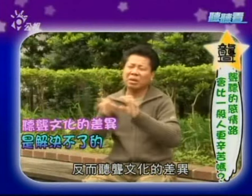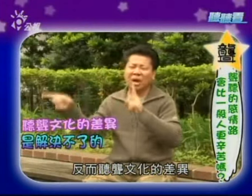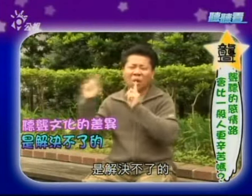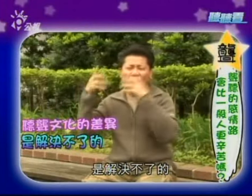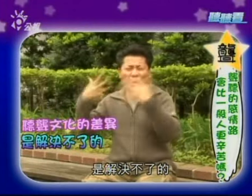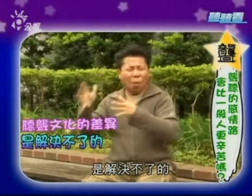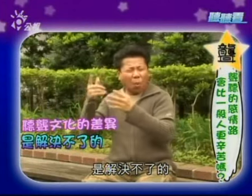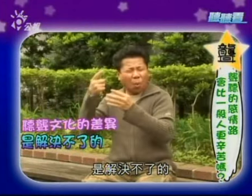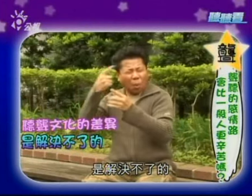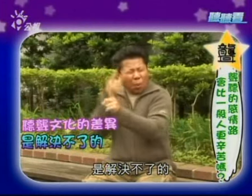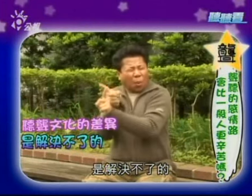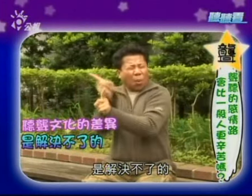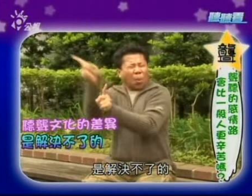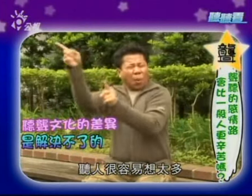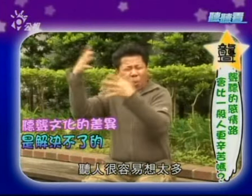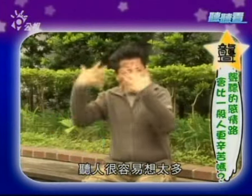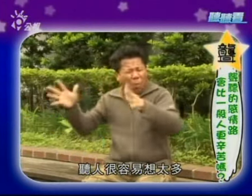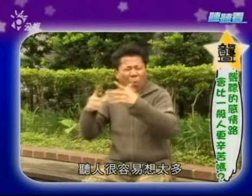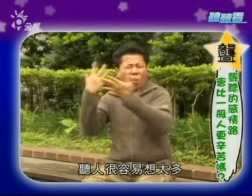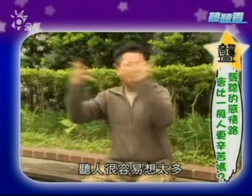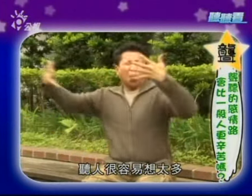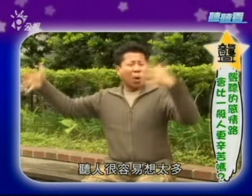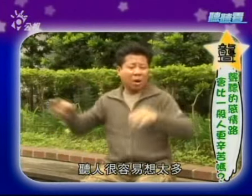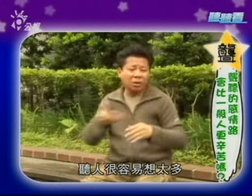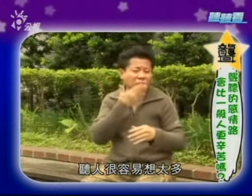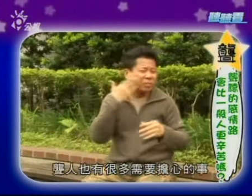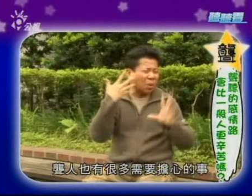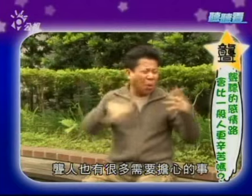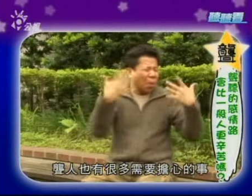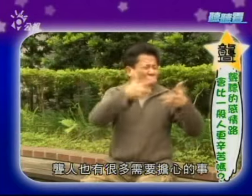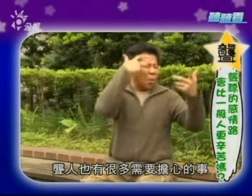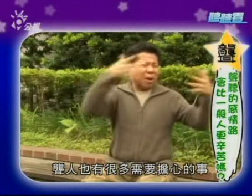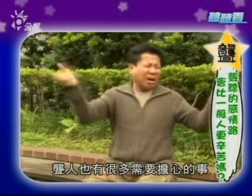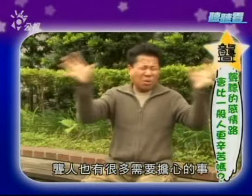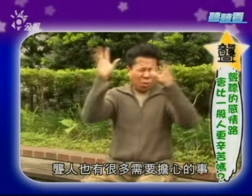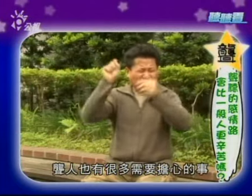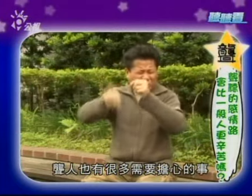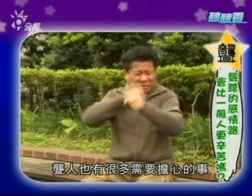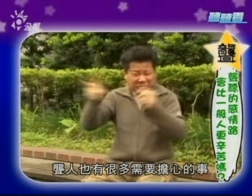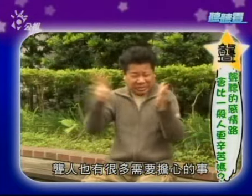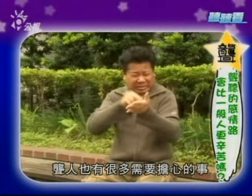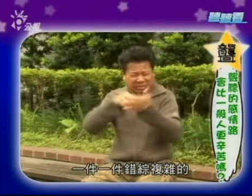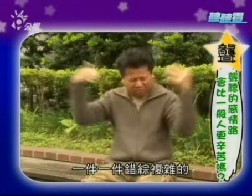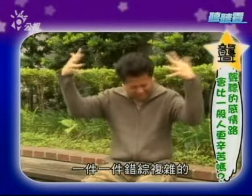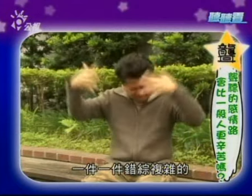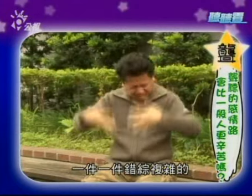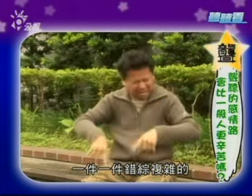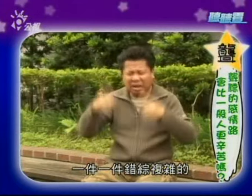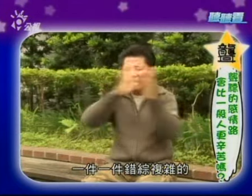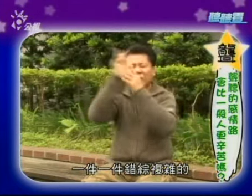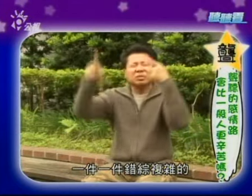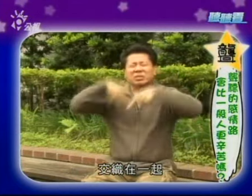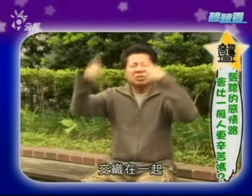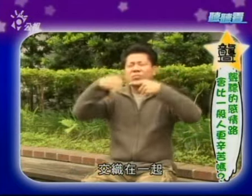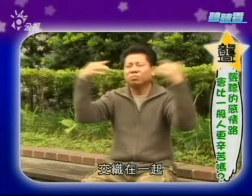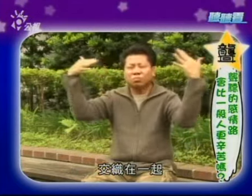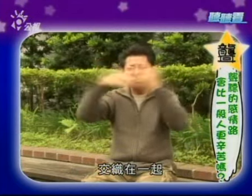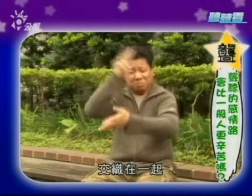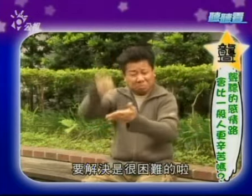是解决不了的听人很容易想太多龙人也有很多需要担心的事一件一件错综复杂的交织在一起要解